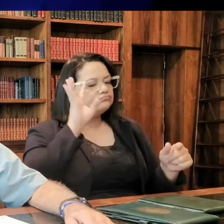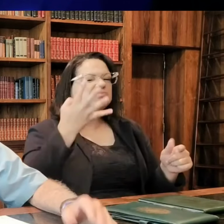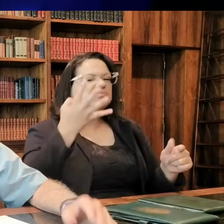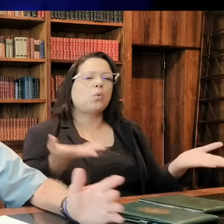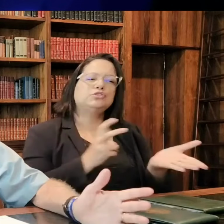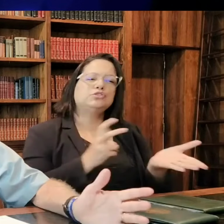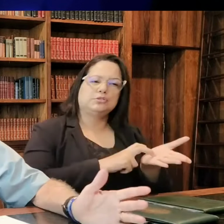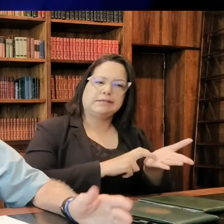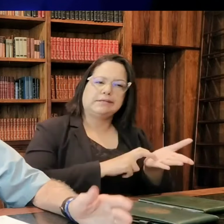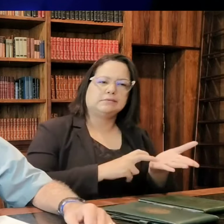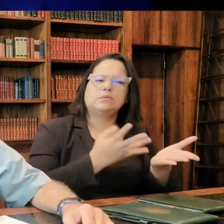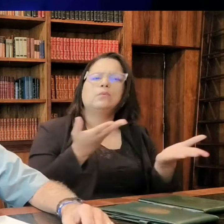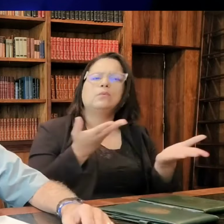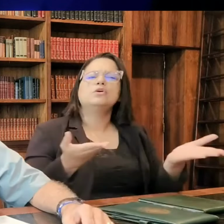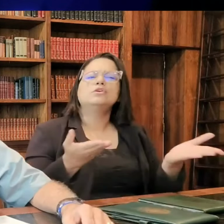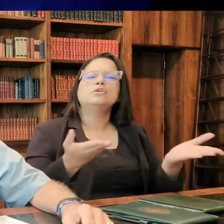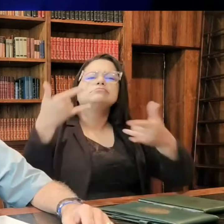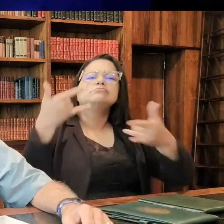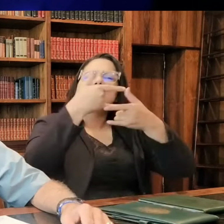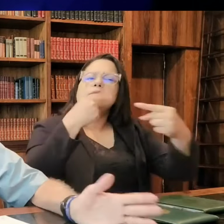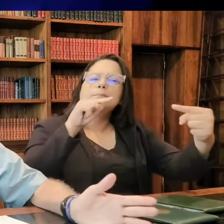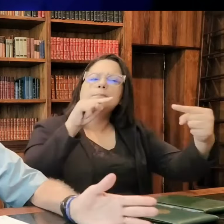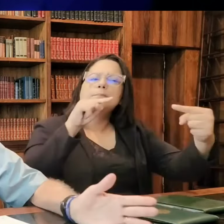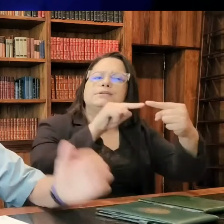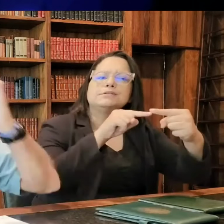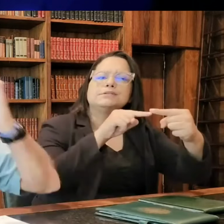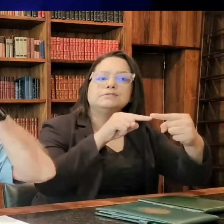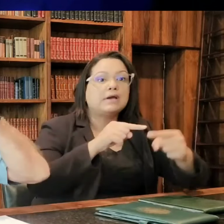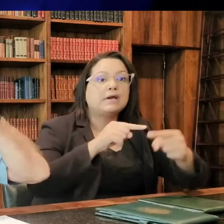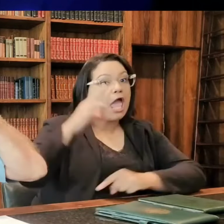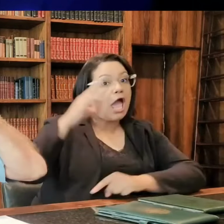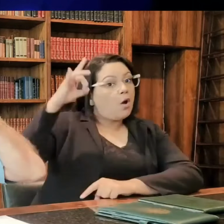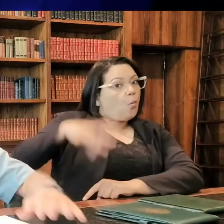Qual o objetivo dessa live aqui? Né? É a última do ano.